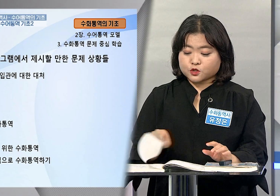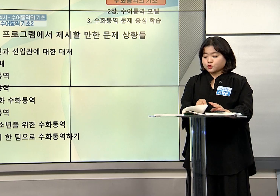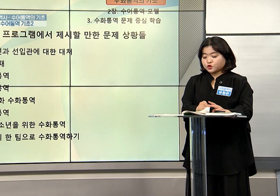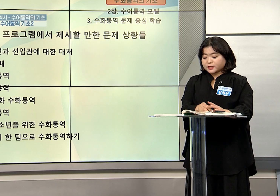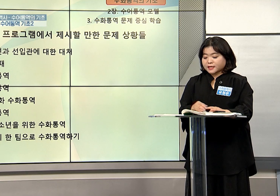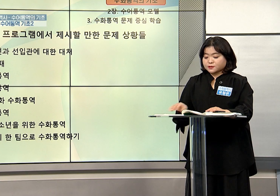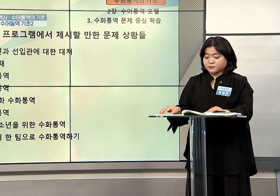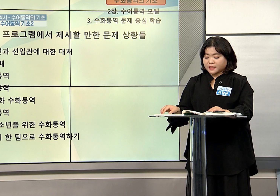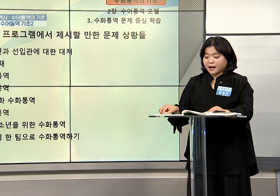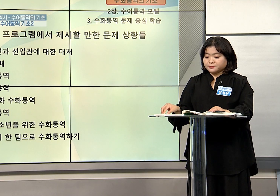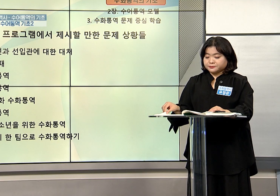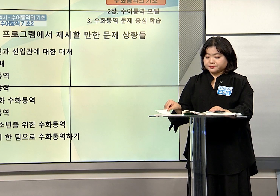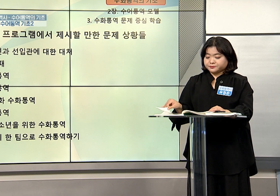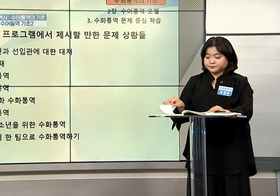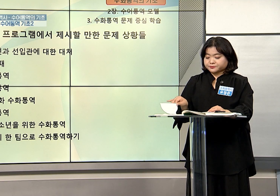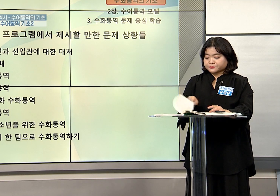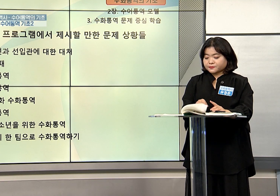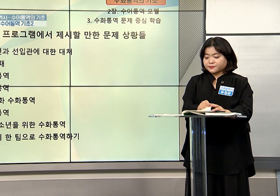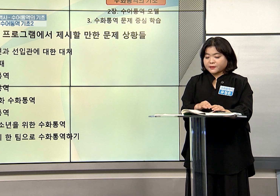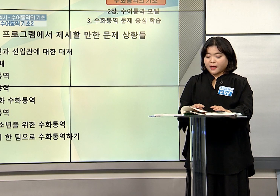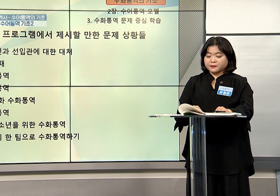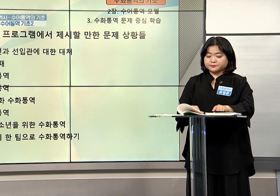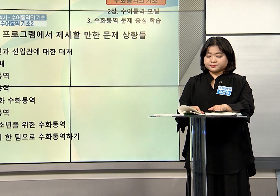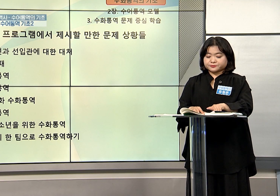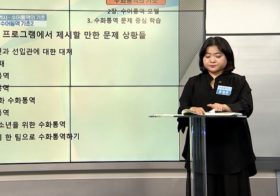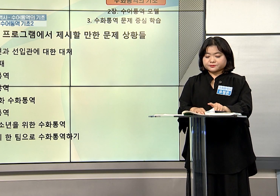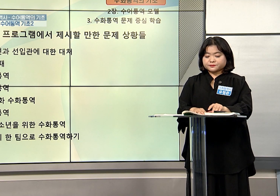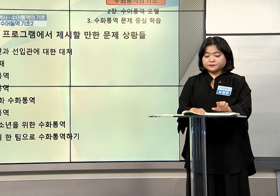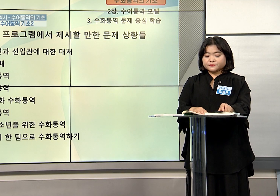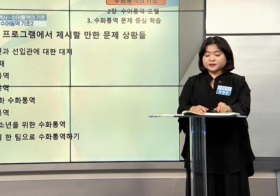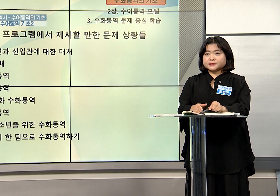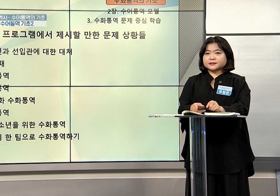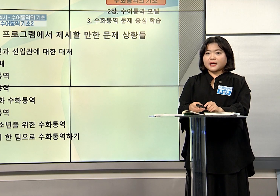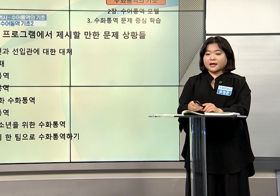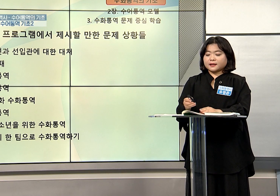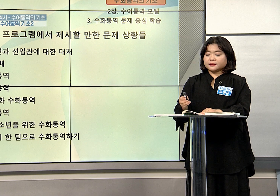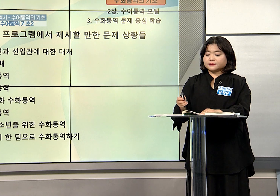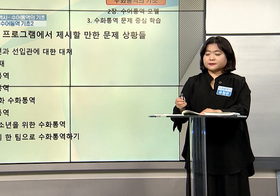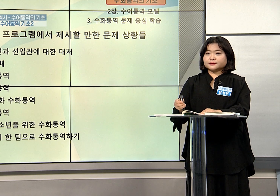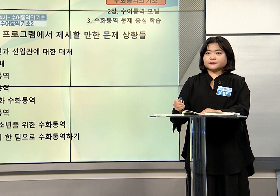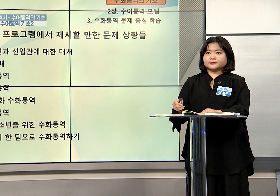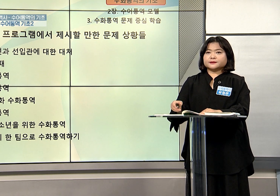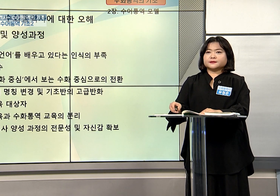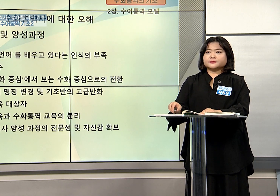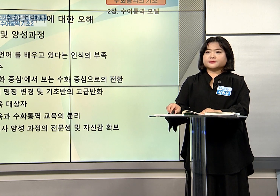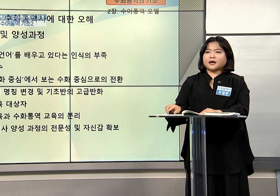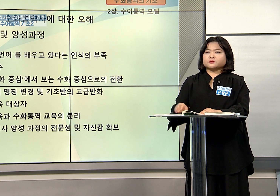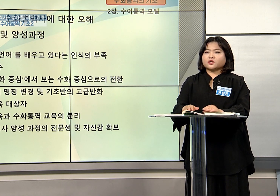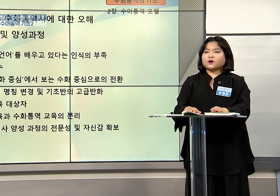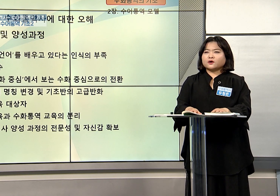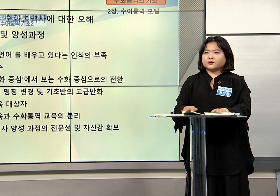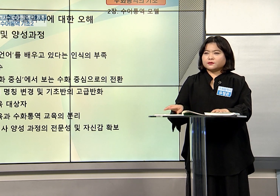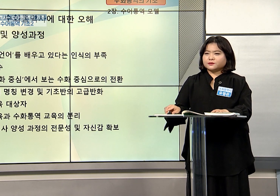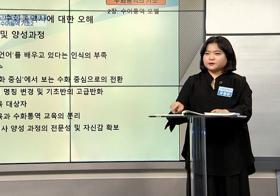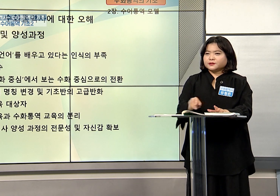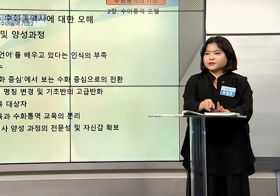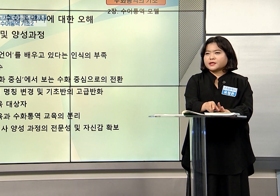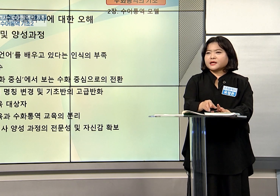수 있겠습니다. 네. 자. 다음은요. 이제